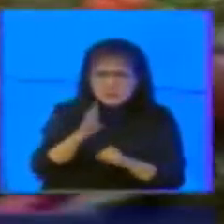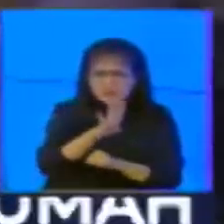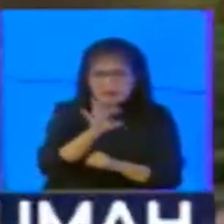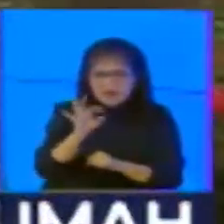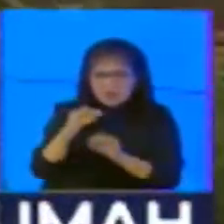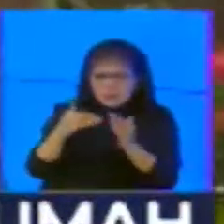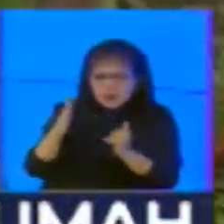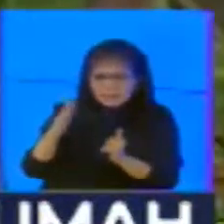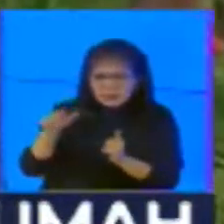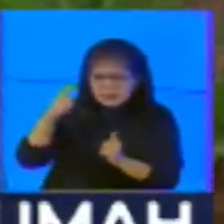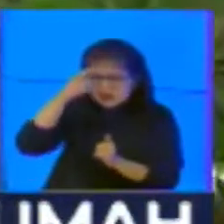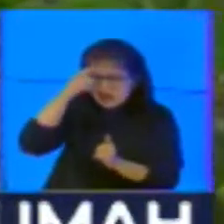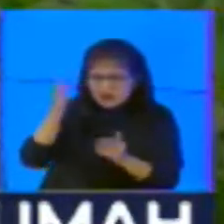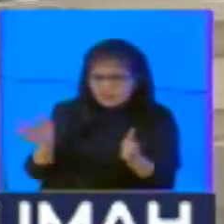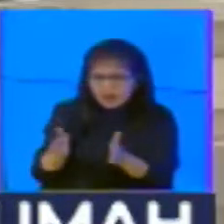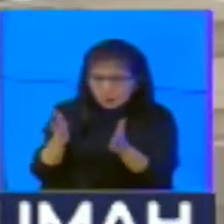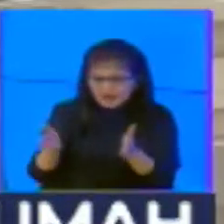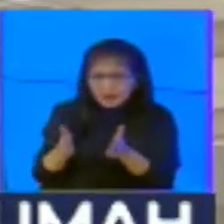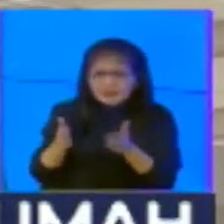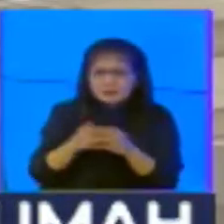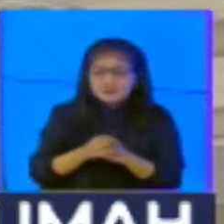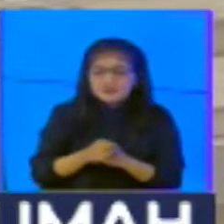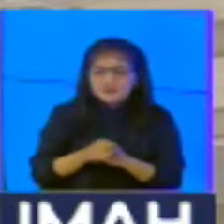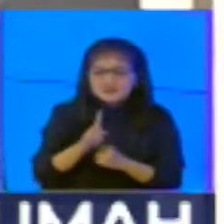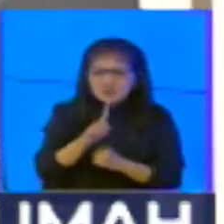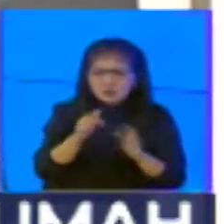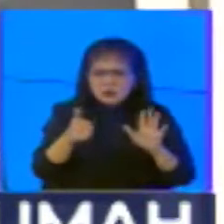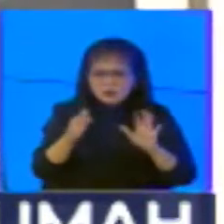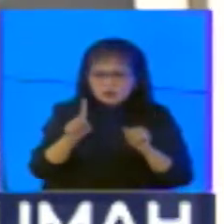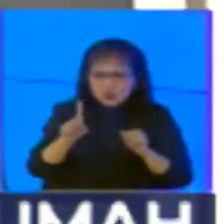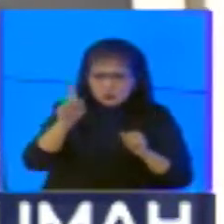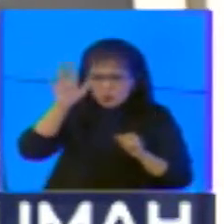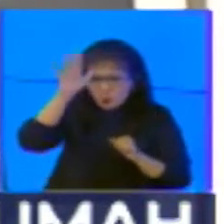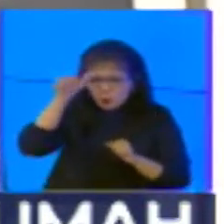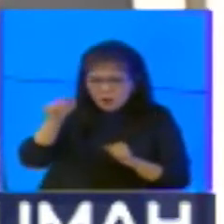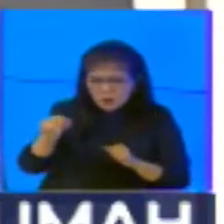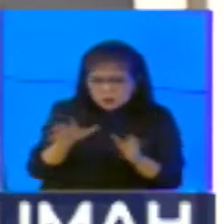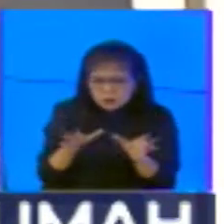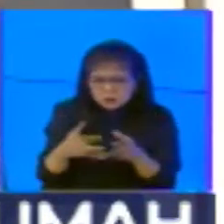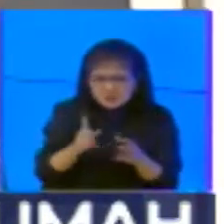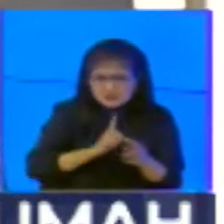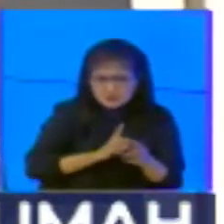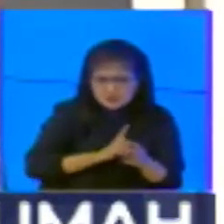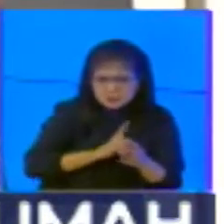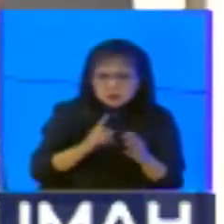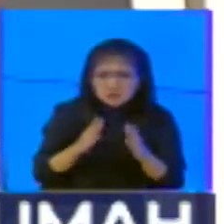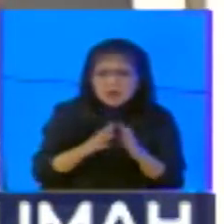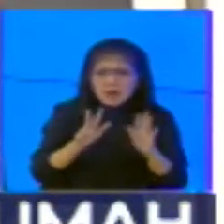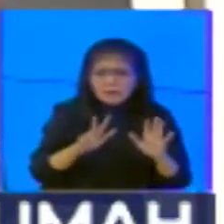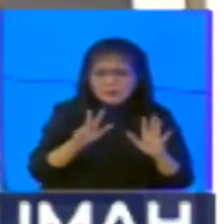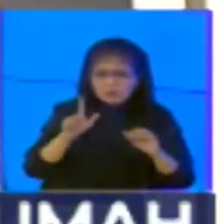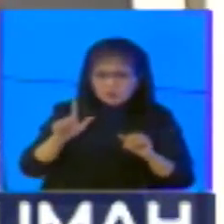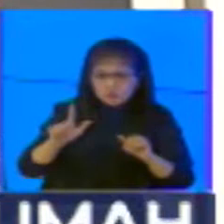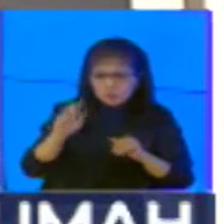perawatan di rumah sakit dan sebanyak 160 orang melakukan self-isolation di rumah. Sementara 87 pasien corona di DKI